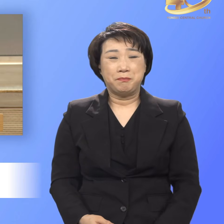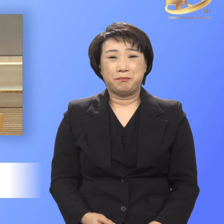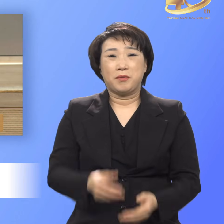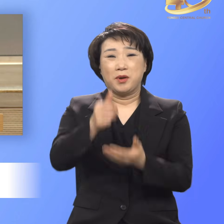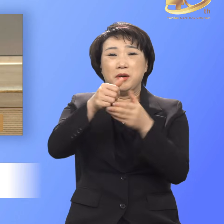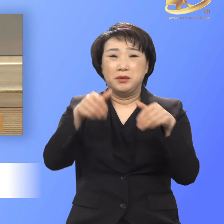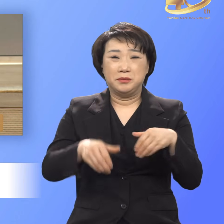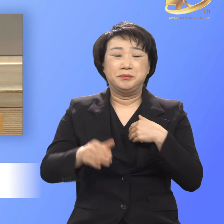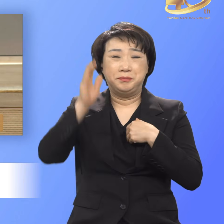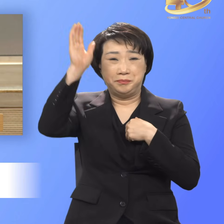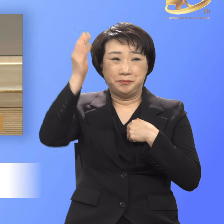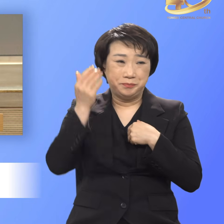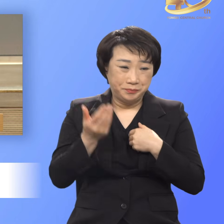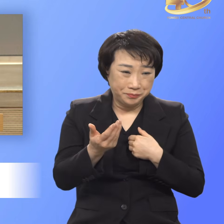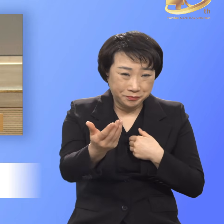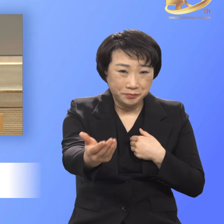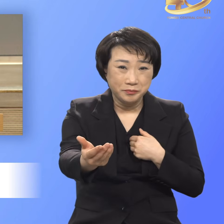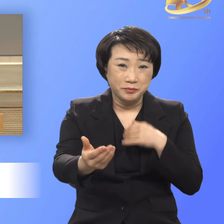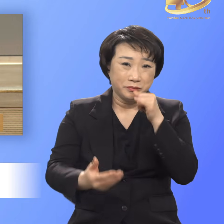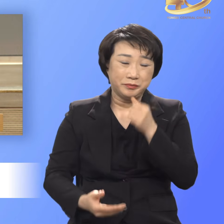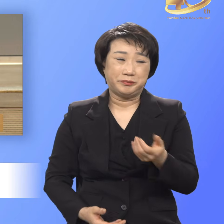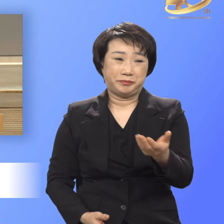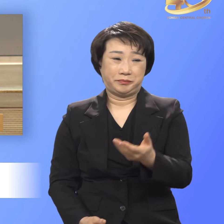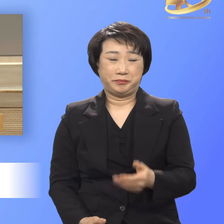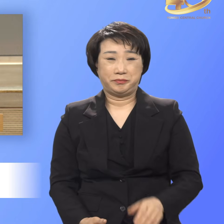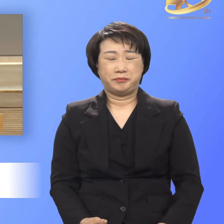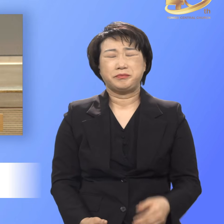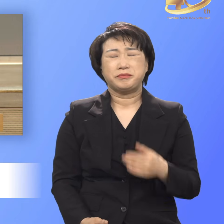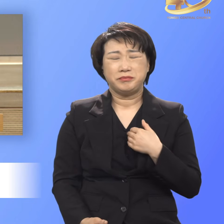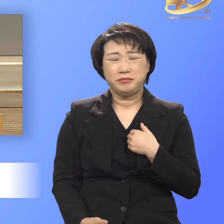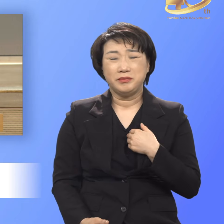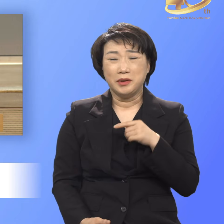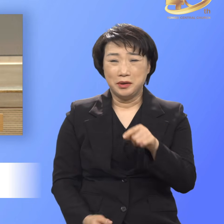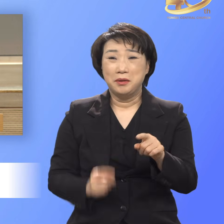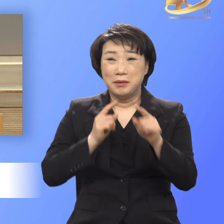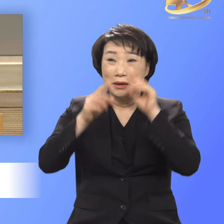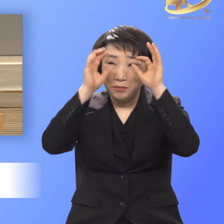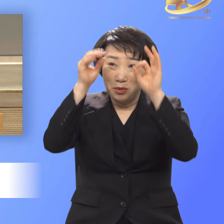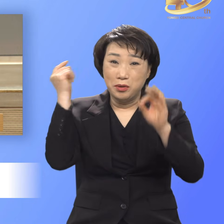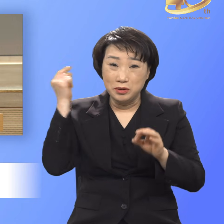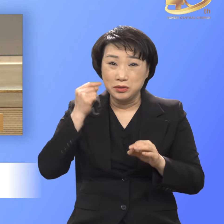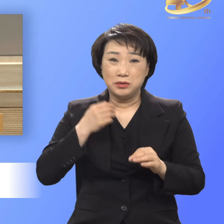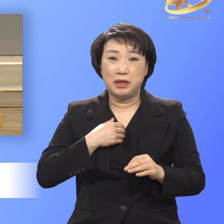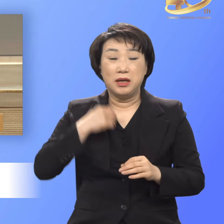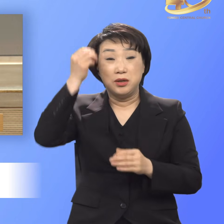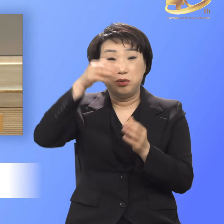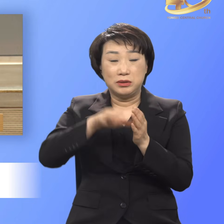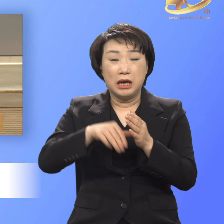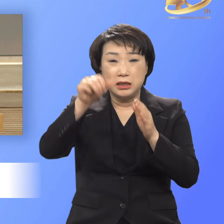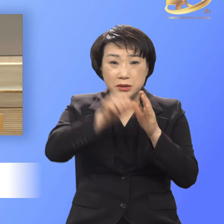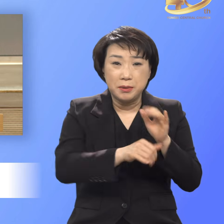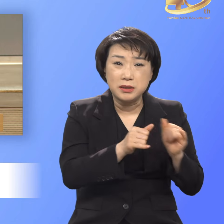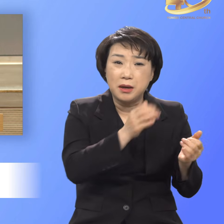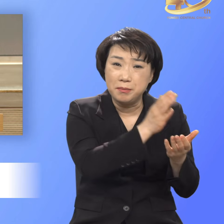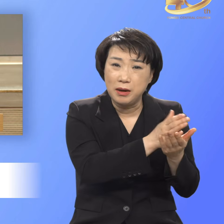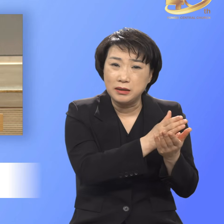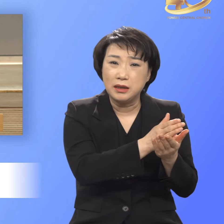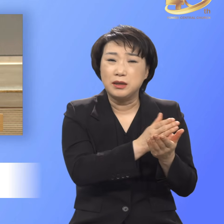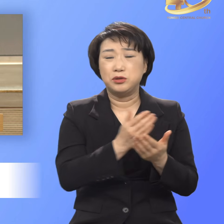주의 종을 통해서 말씀 주셨으니 내가 이 말씀을 듣고 영혼의 때 실패자가 되지